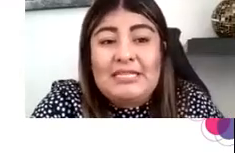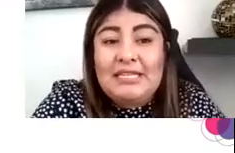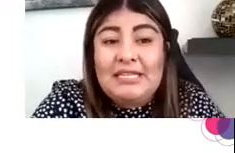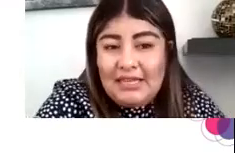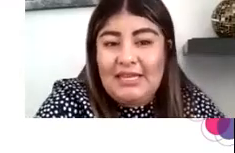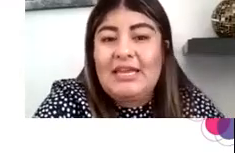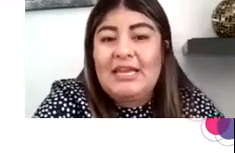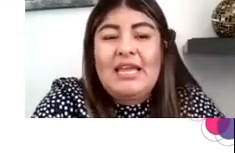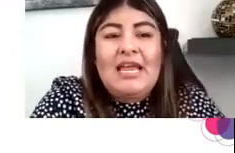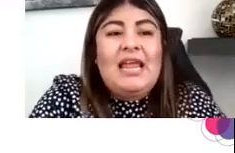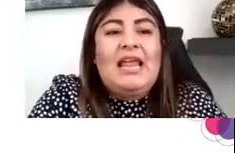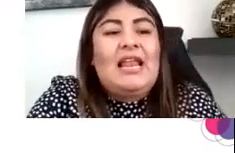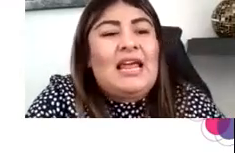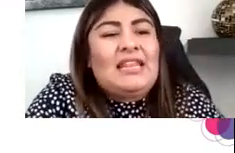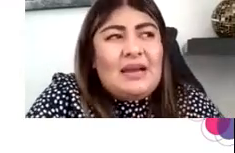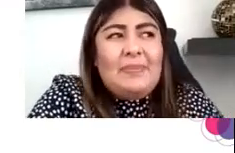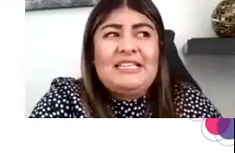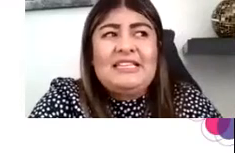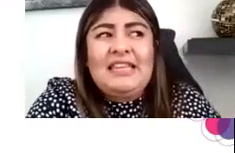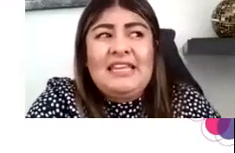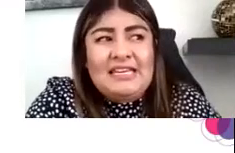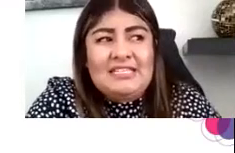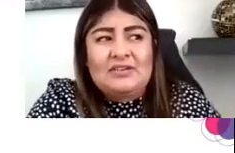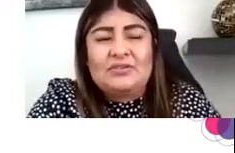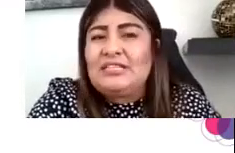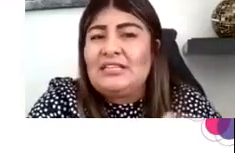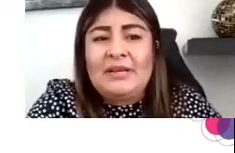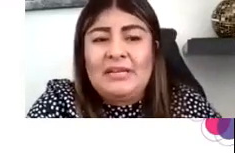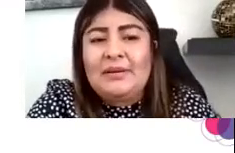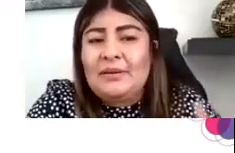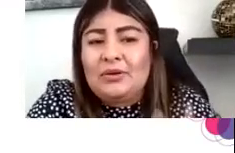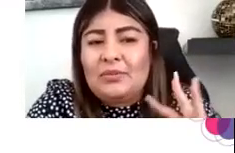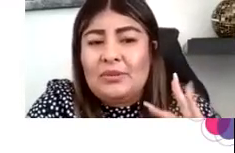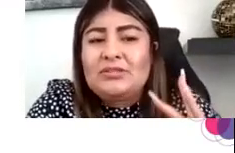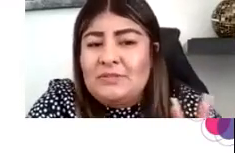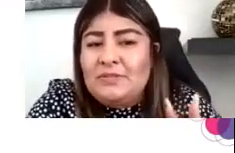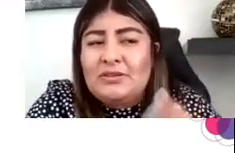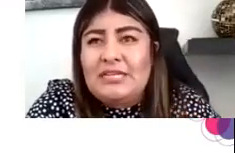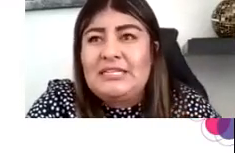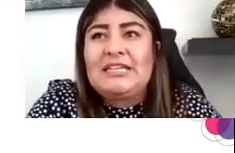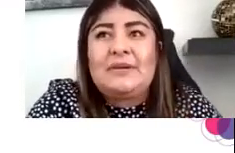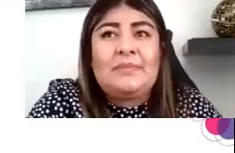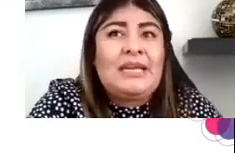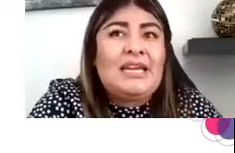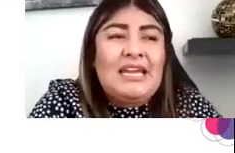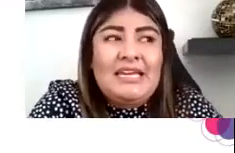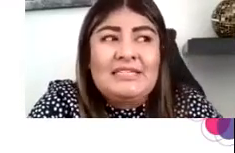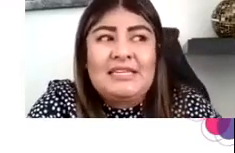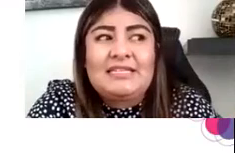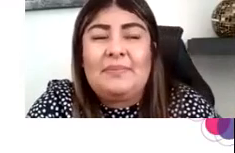discapacidad. ¿La discapacidad qué es, chicos? Así de manera breve, por lo menos 3 personas, escríbanme qué es la